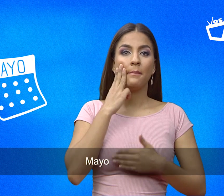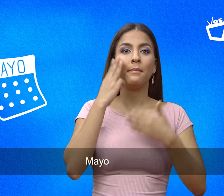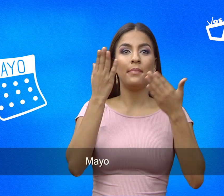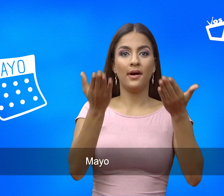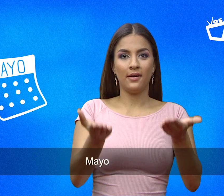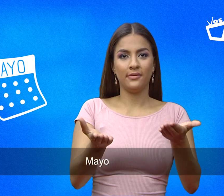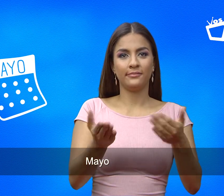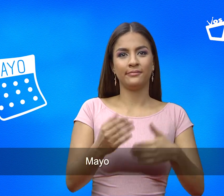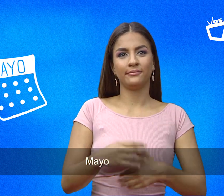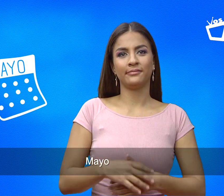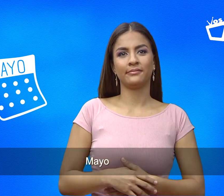mayo